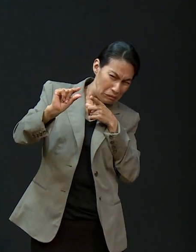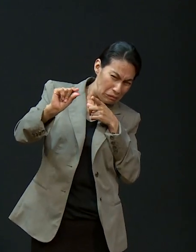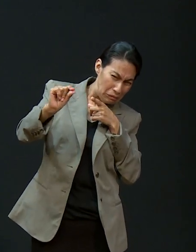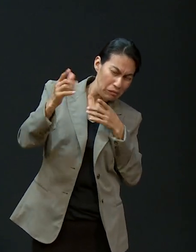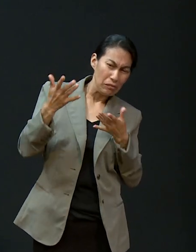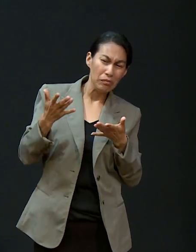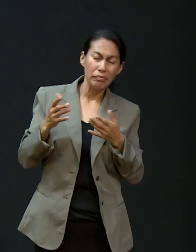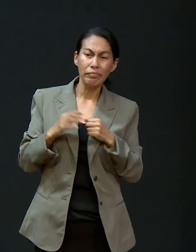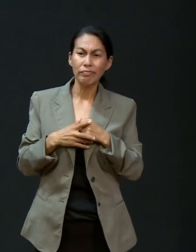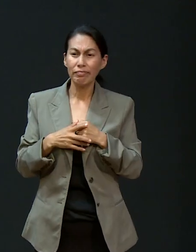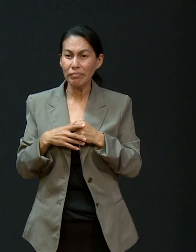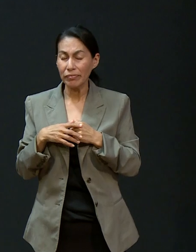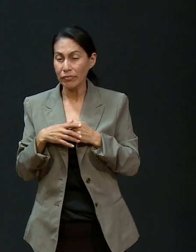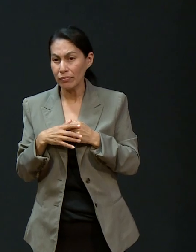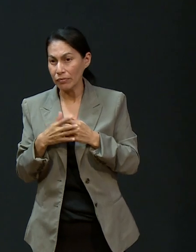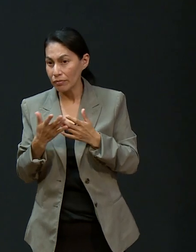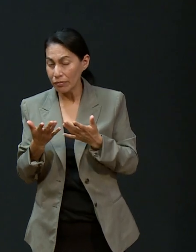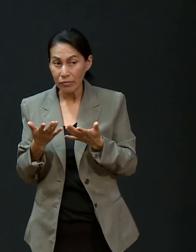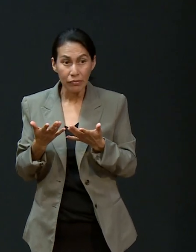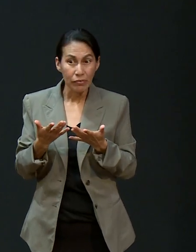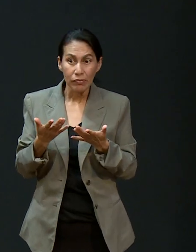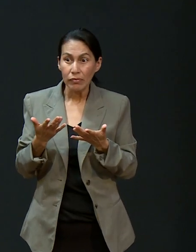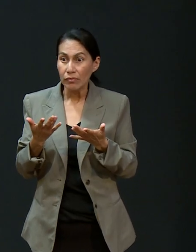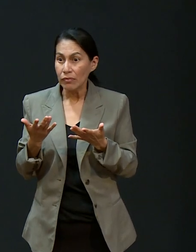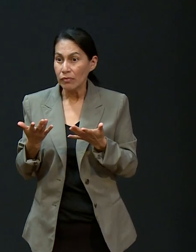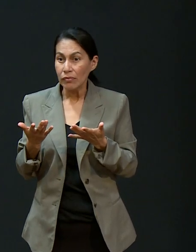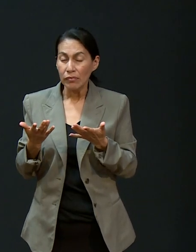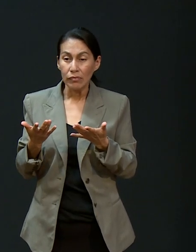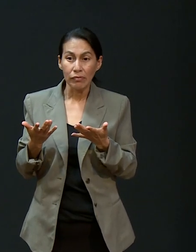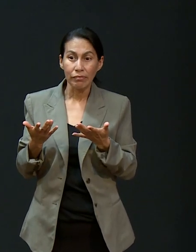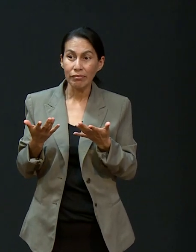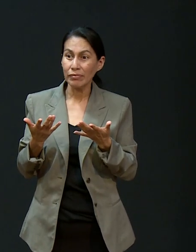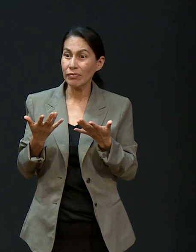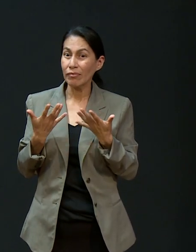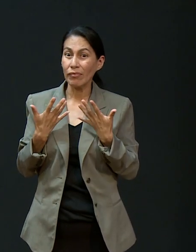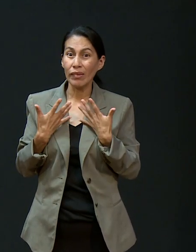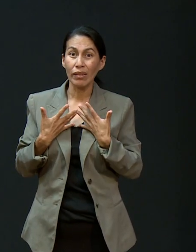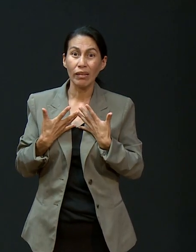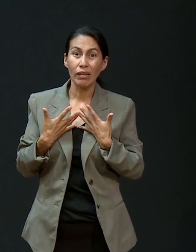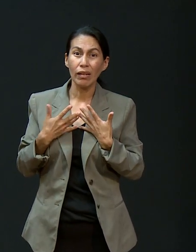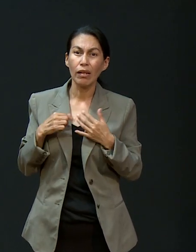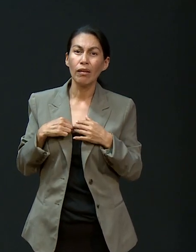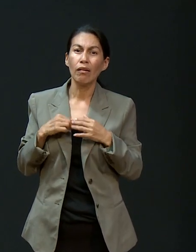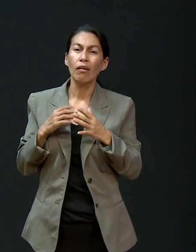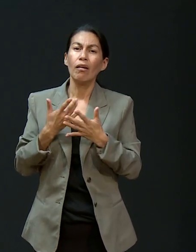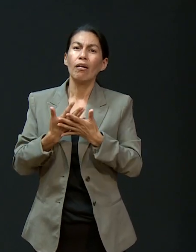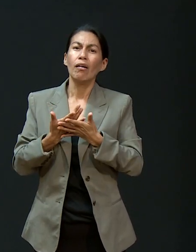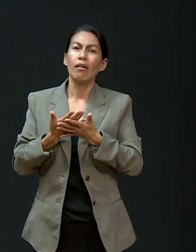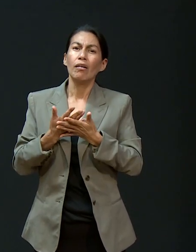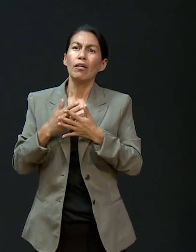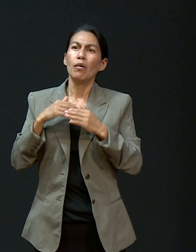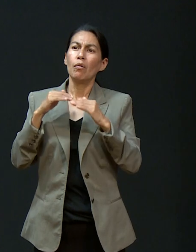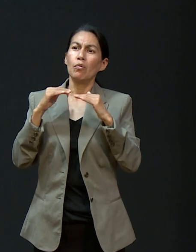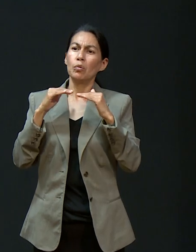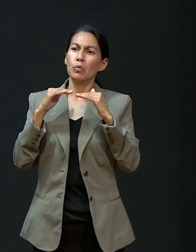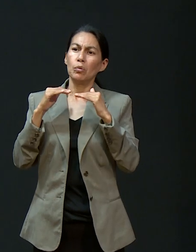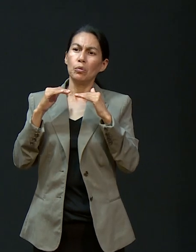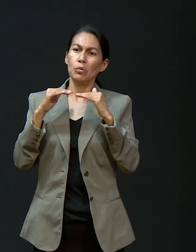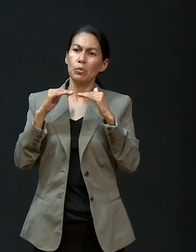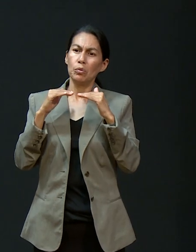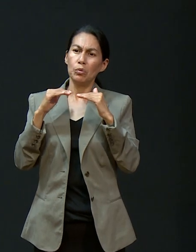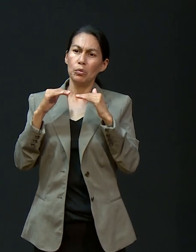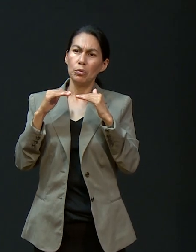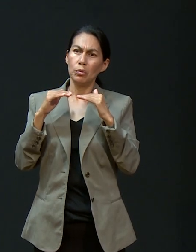Así, cuando tú miras y están muy lejos y estaban pequeños. Entonces, me quedé flotando